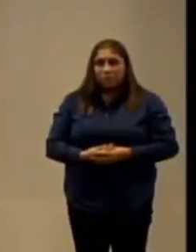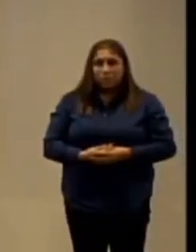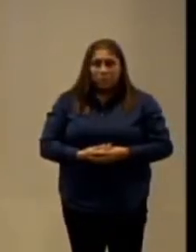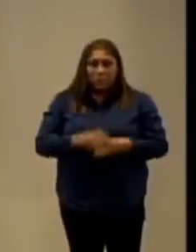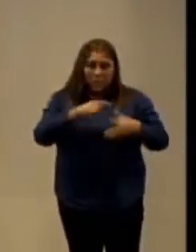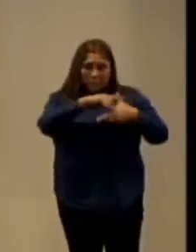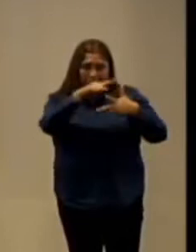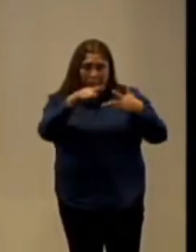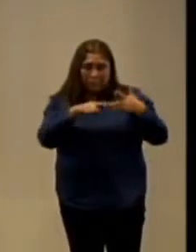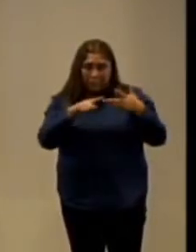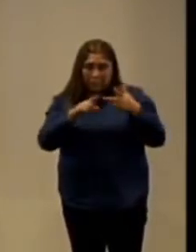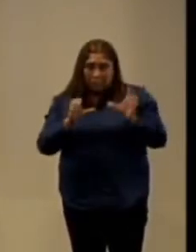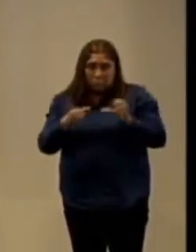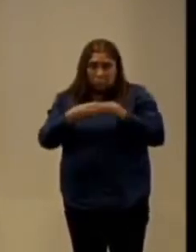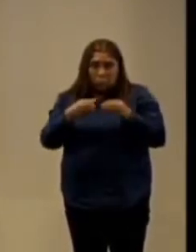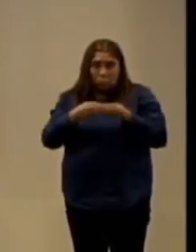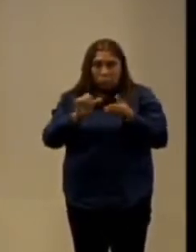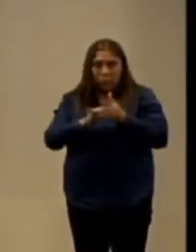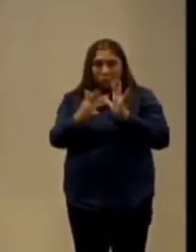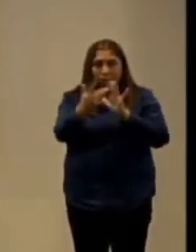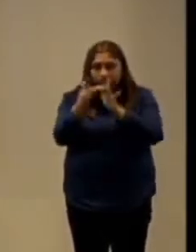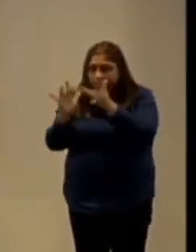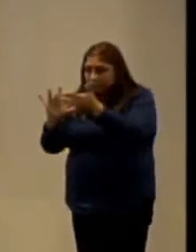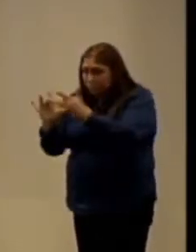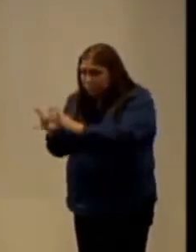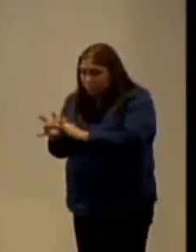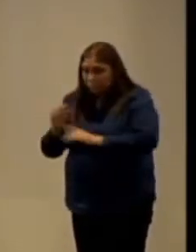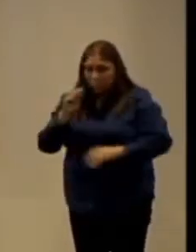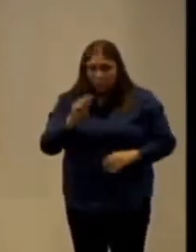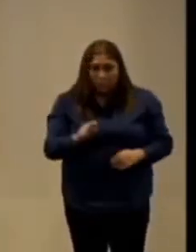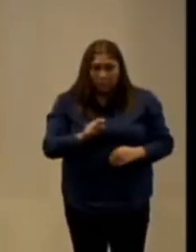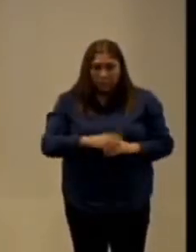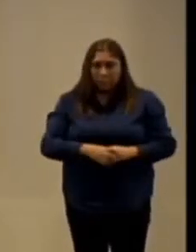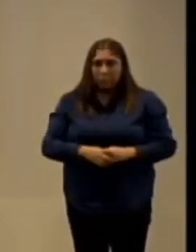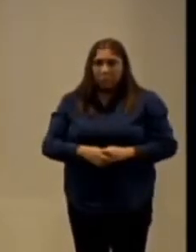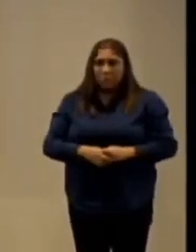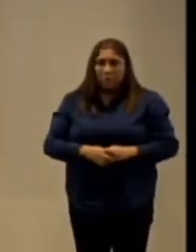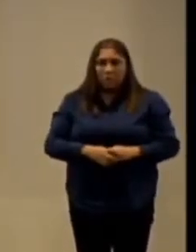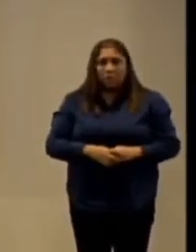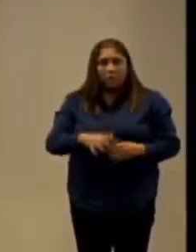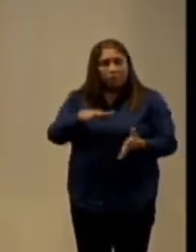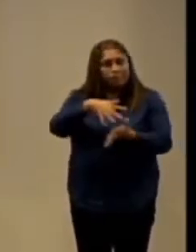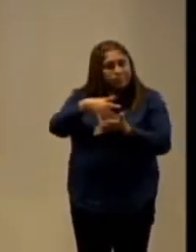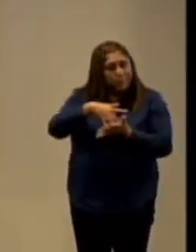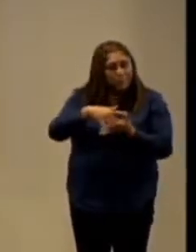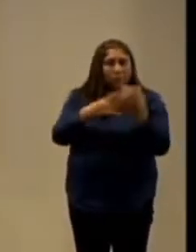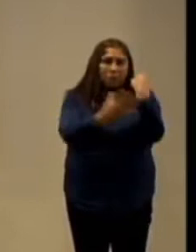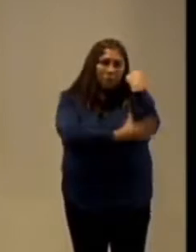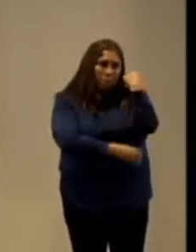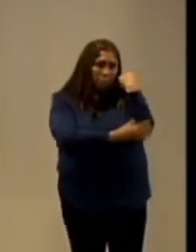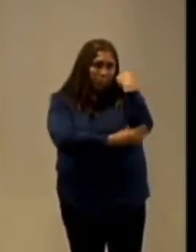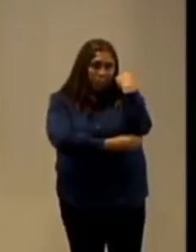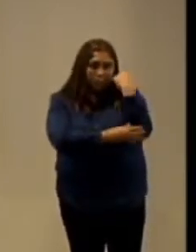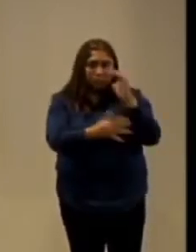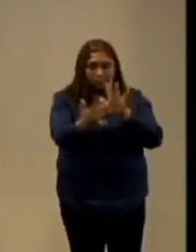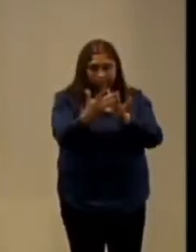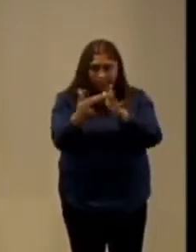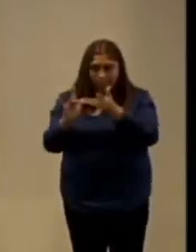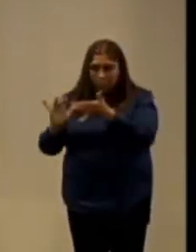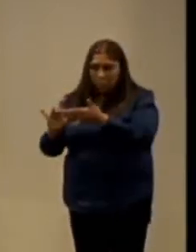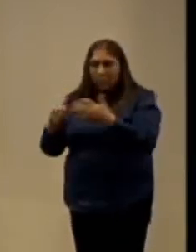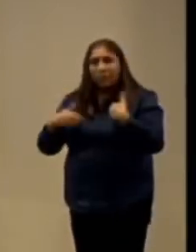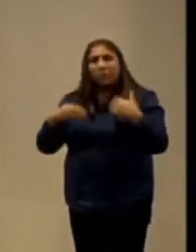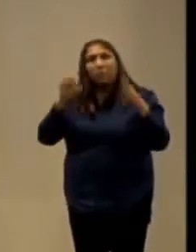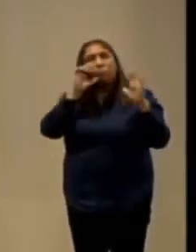3 poblaciones que se intersectan entre sí, ¿no es cierto? Entre la población de pobreza y las poblaciones vulnerables se intersectan, que tenemos